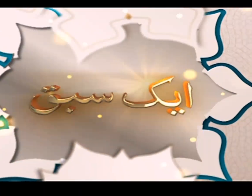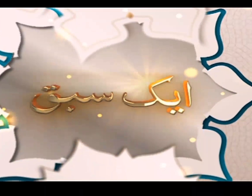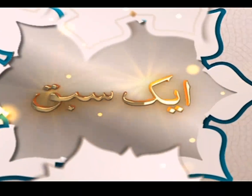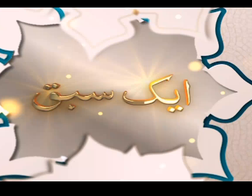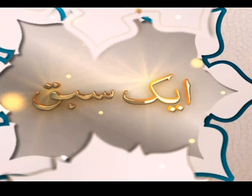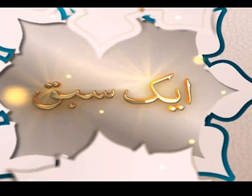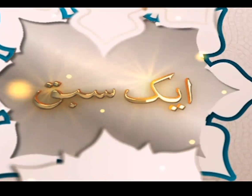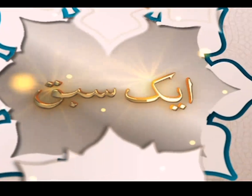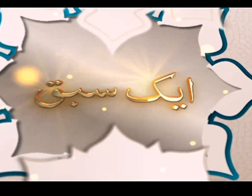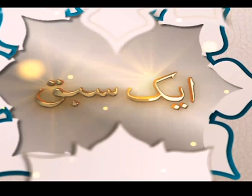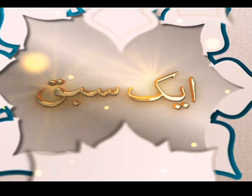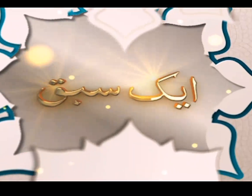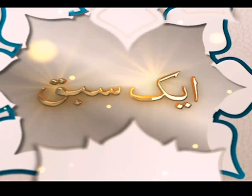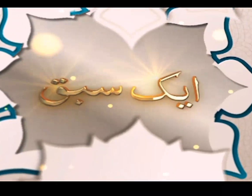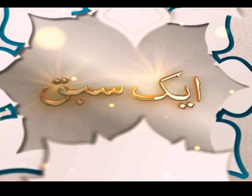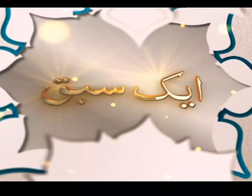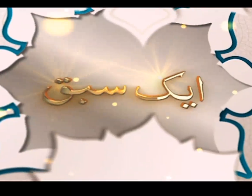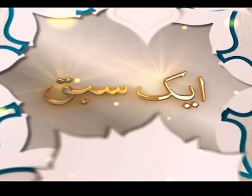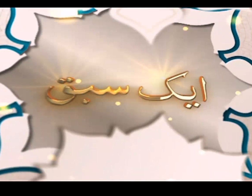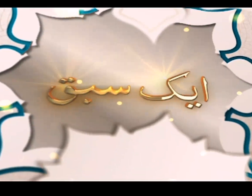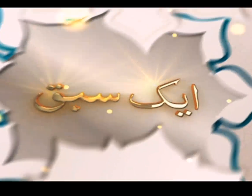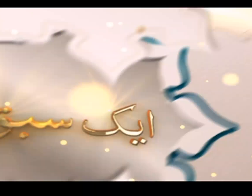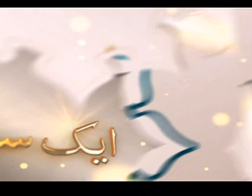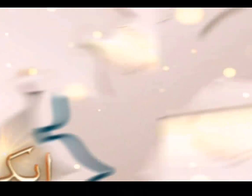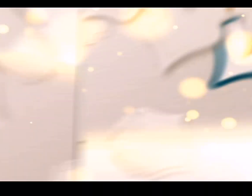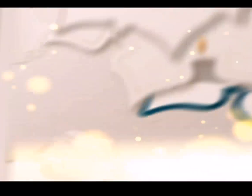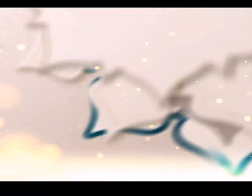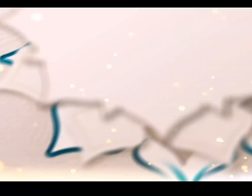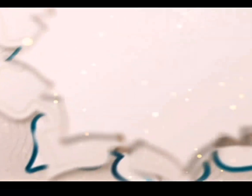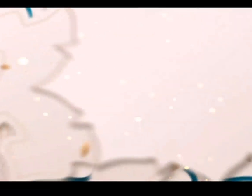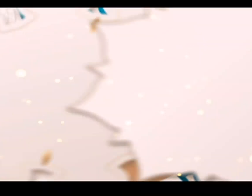سیکھیں سبق، آؤ اکابری